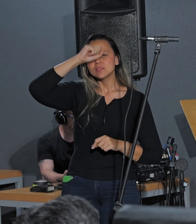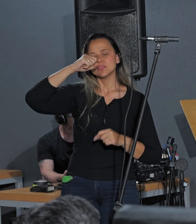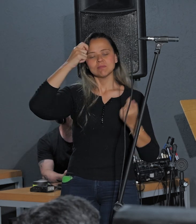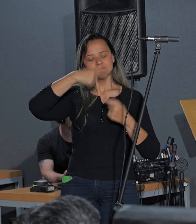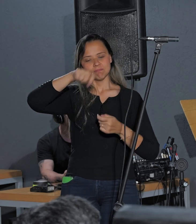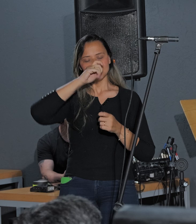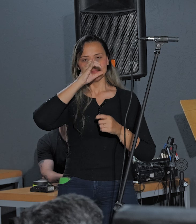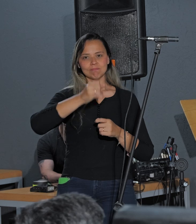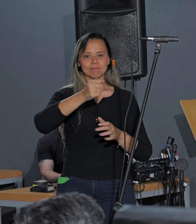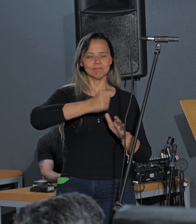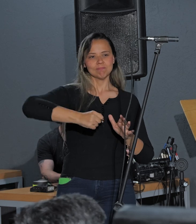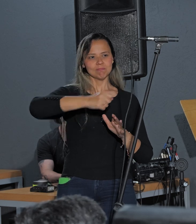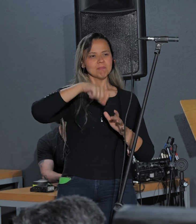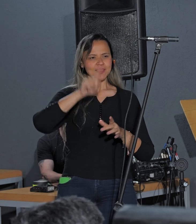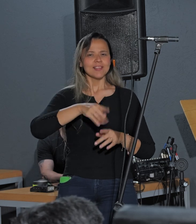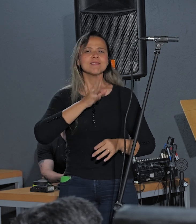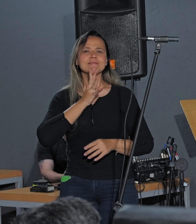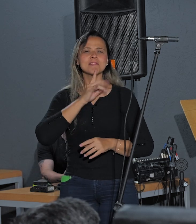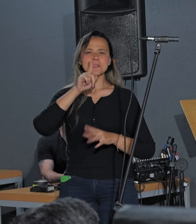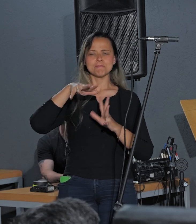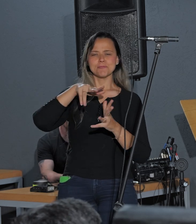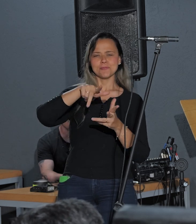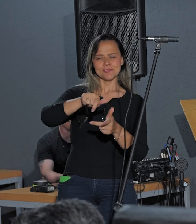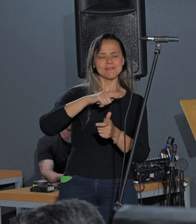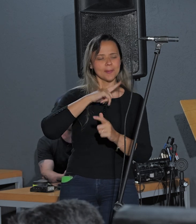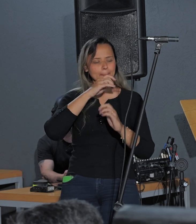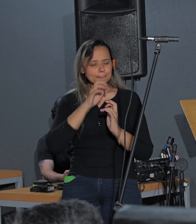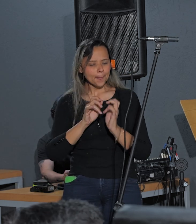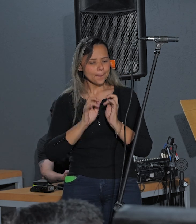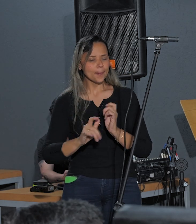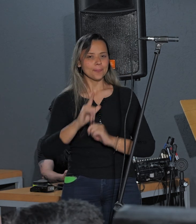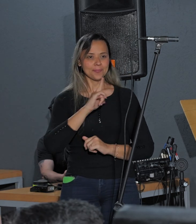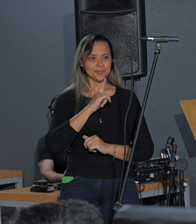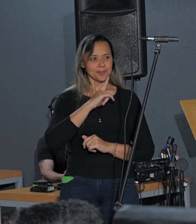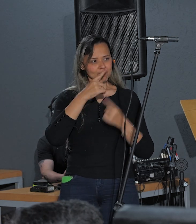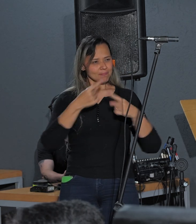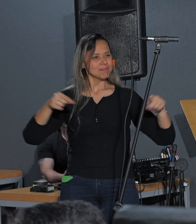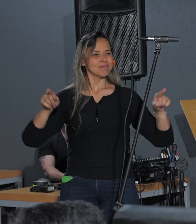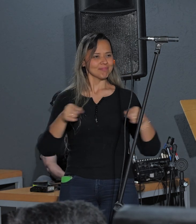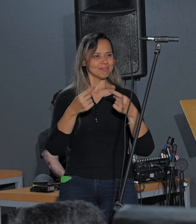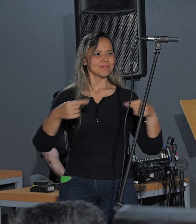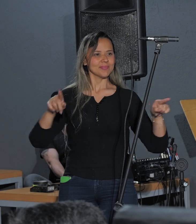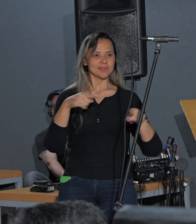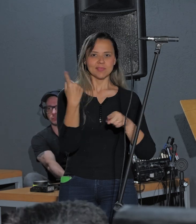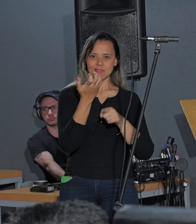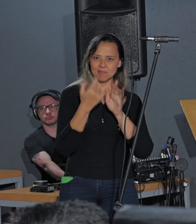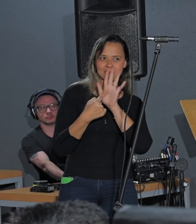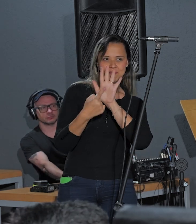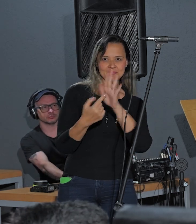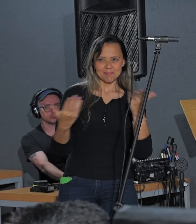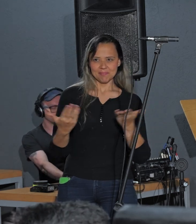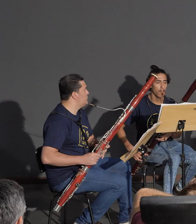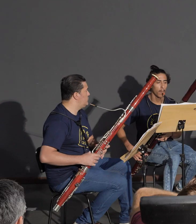Feiticeira. Então é um tema bem conhecido para o mundo dos fagotes e na orquestra. Então a gente quer apresentar essa